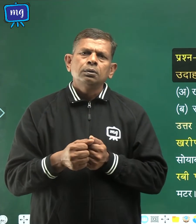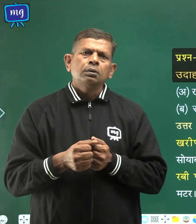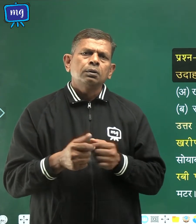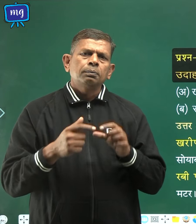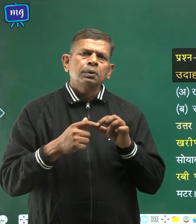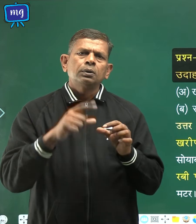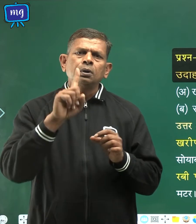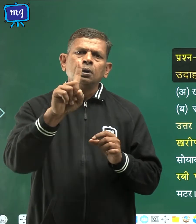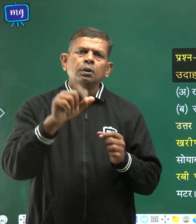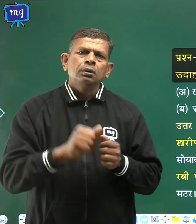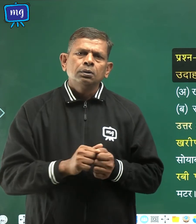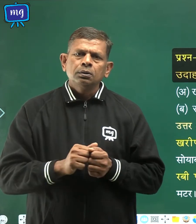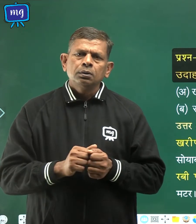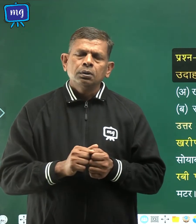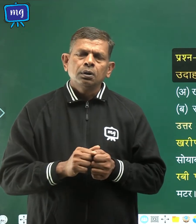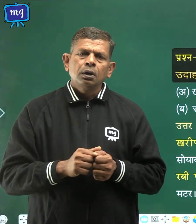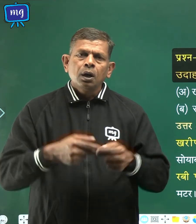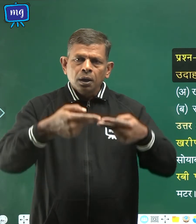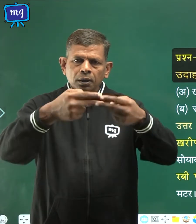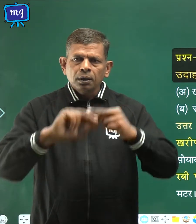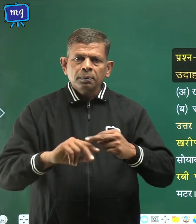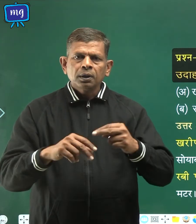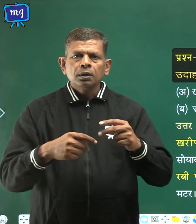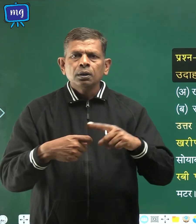प्रश्न 1, निम्न के